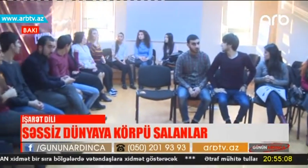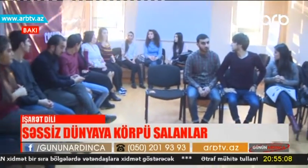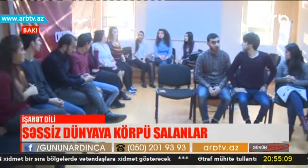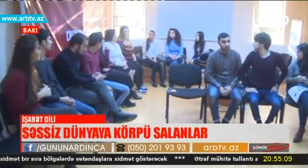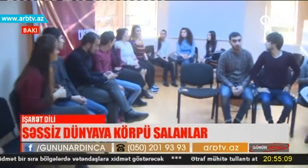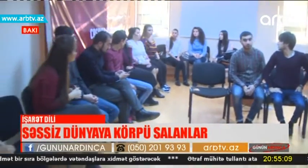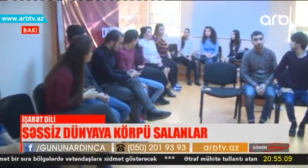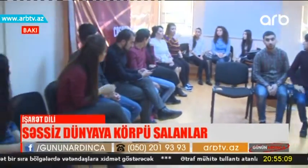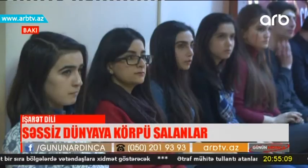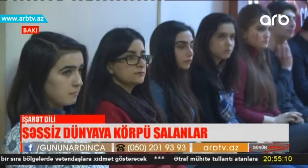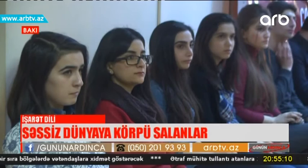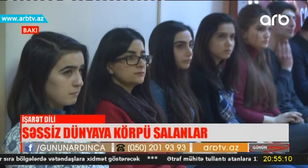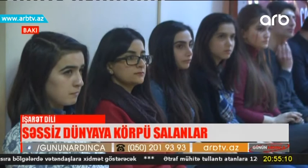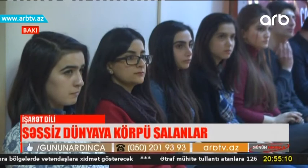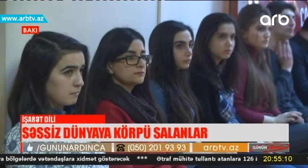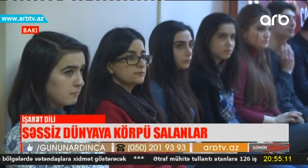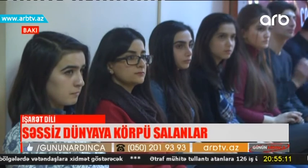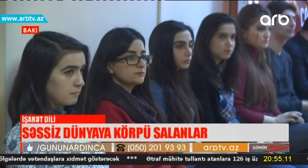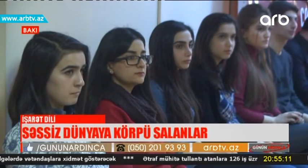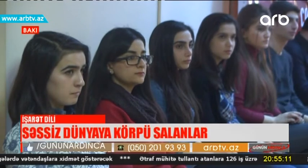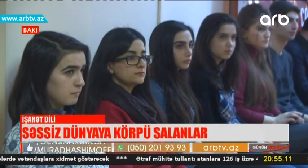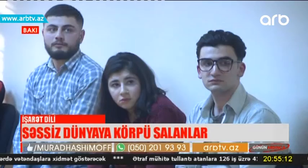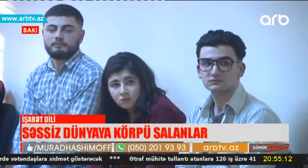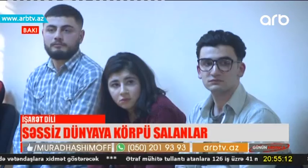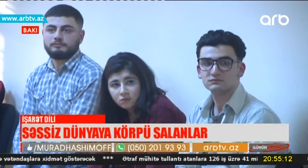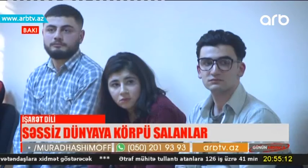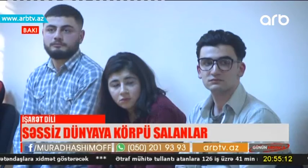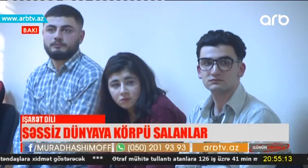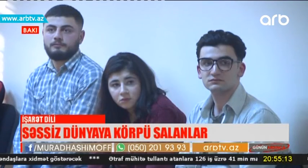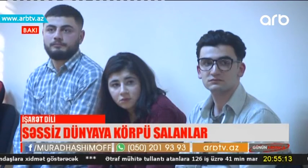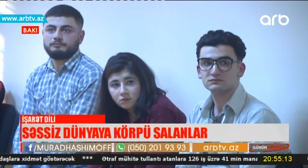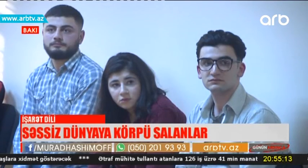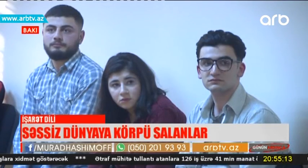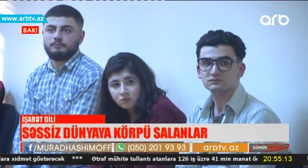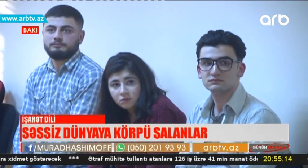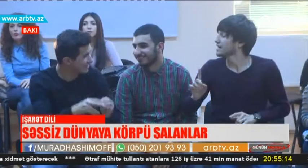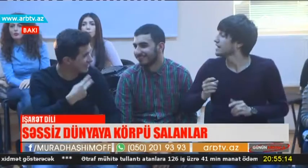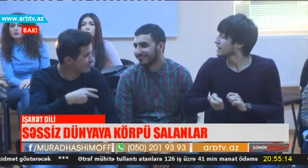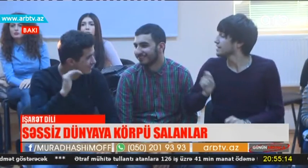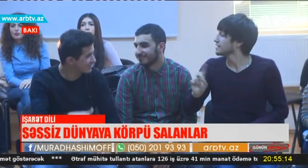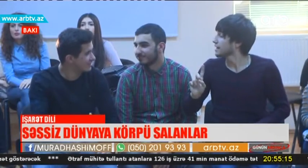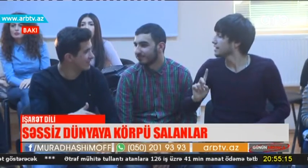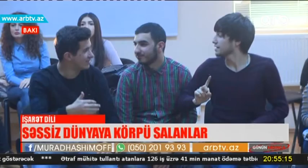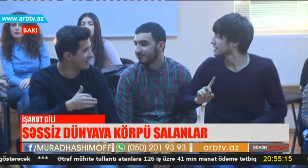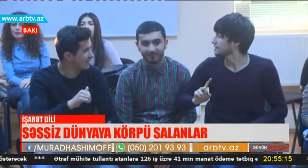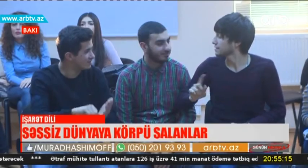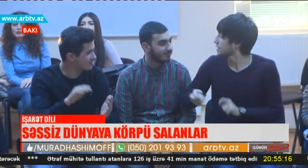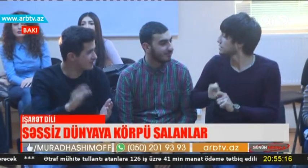dünya hamımızındır. Xoşbətlik paylaşdıqca artdığı kimi dərd də paylaşdıqca azalır. Çalışaq, onların dərdinə şərik çıxaq.